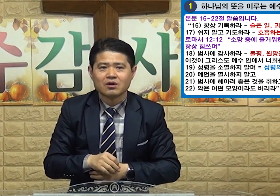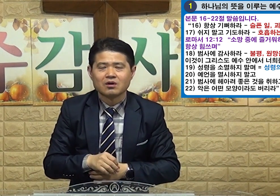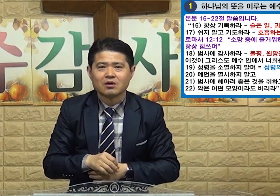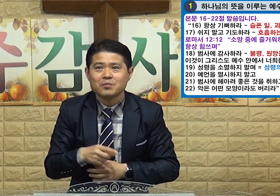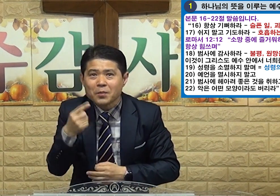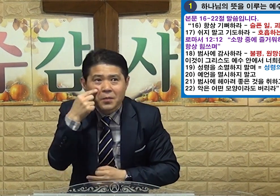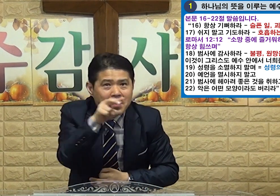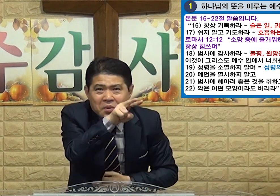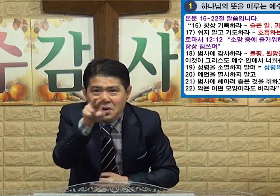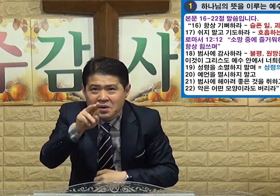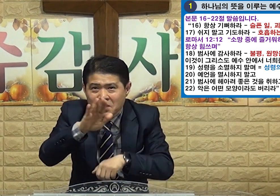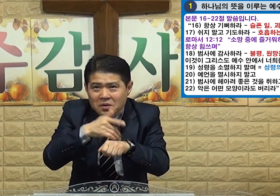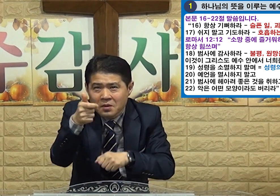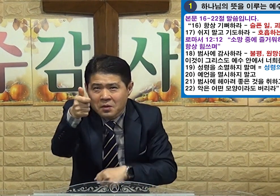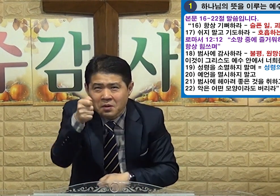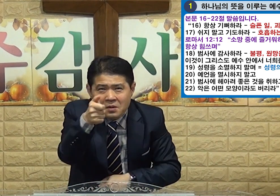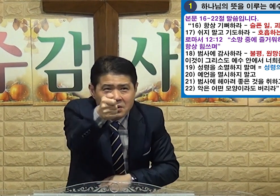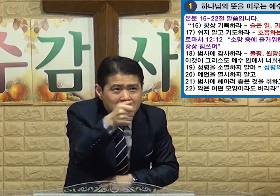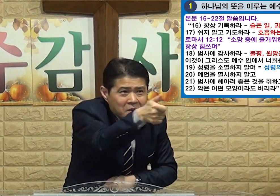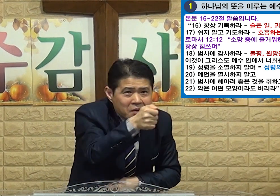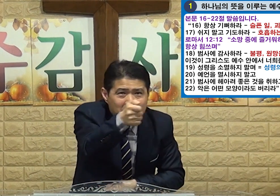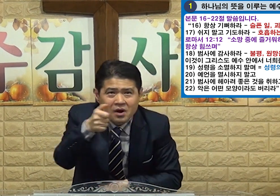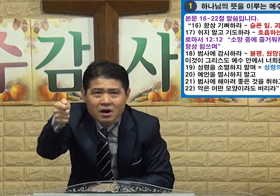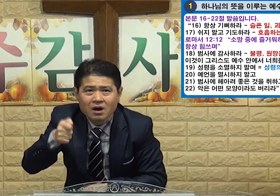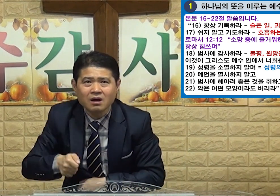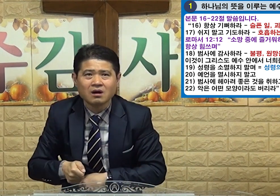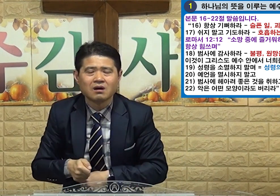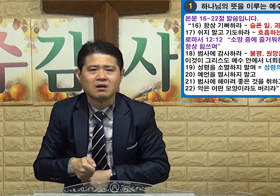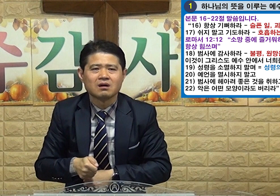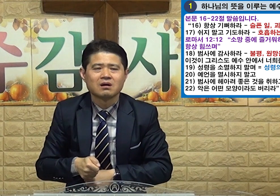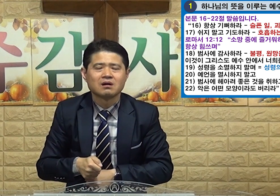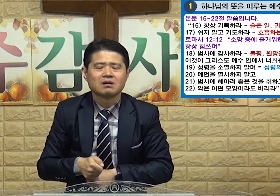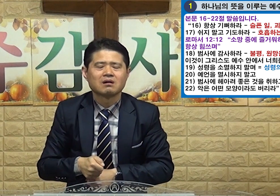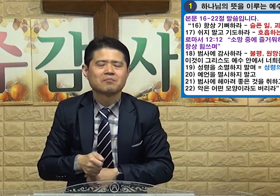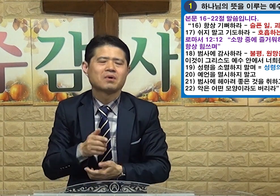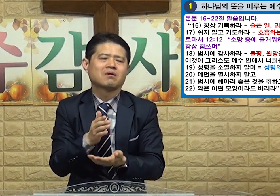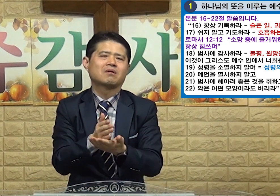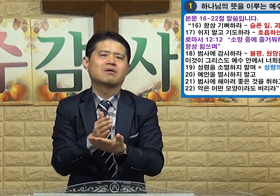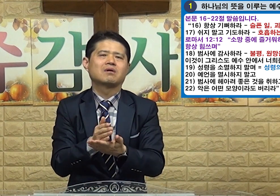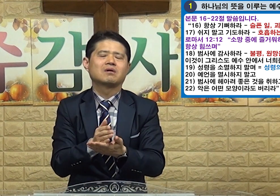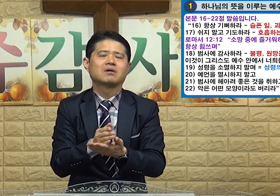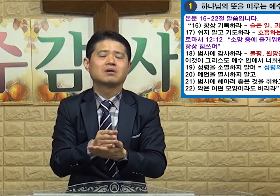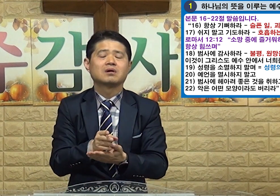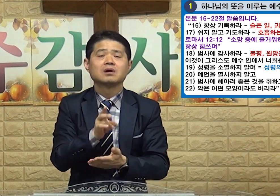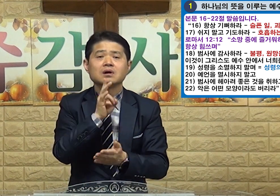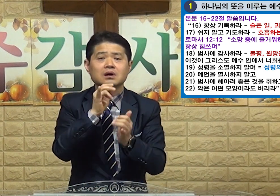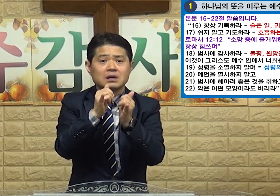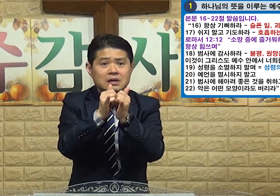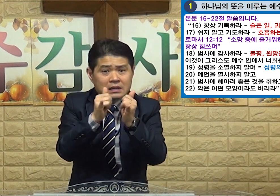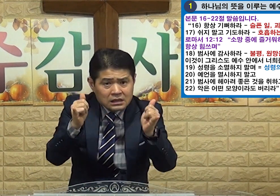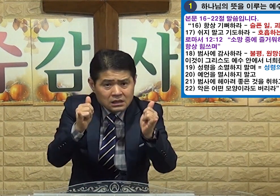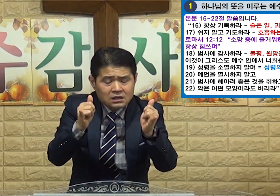휘둘리기 때문입니다. 주위를 봐도 이런 경우가 없으니 목사들이 말을 걸고 넘어지는 것입니다.